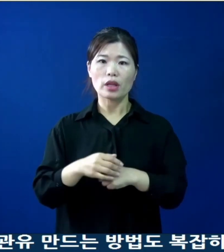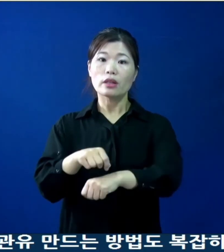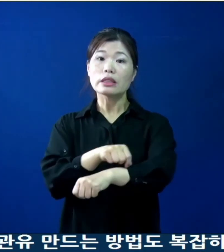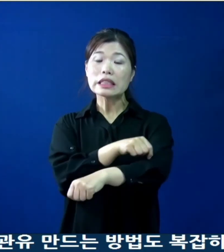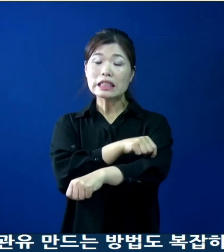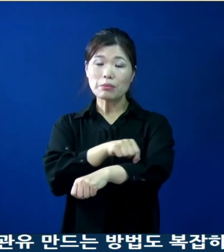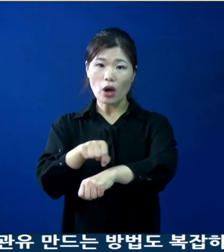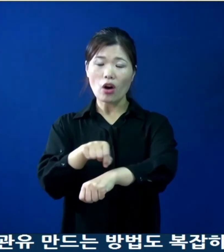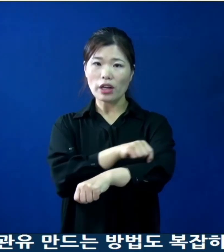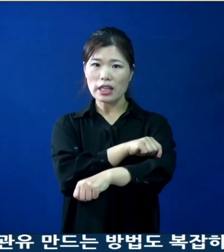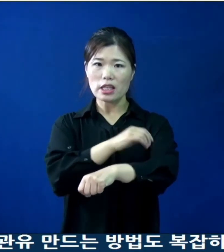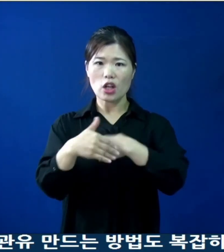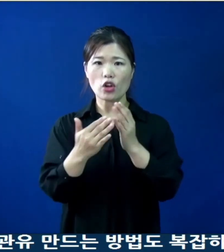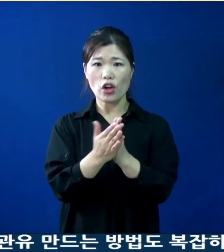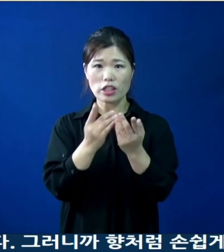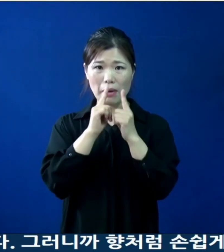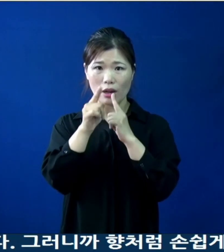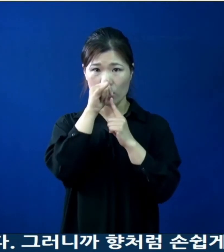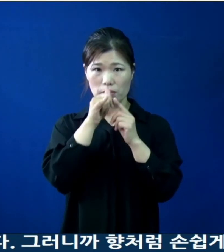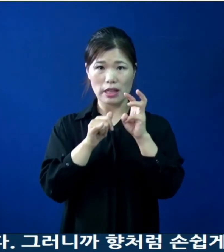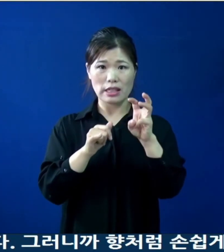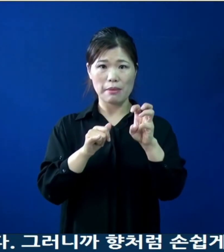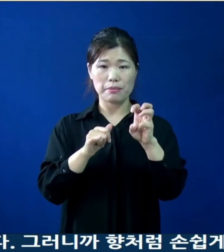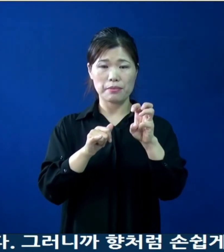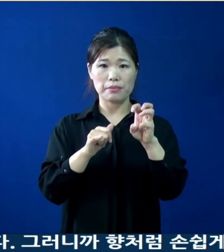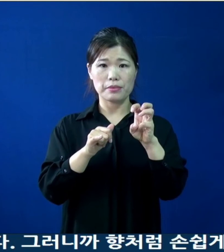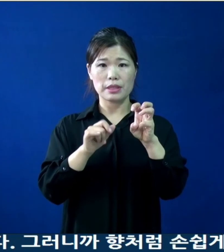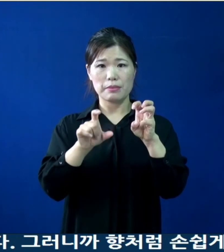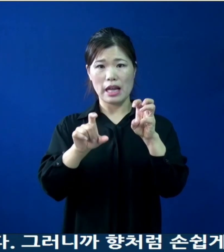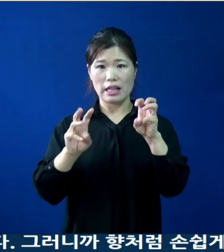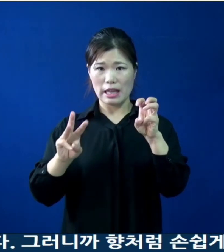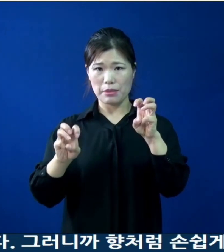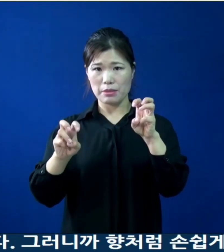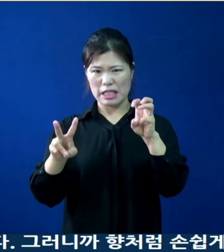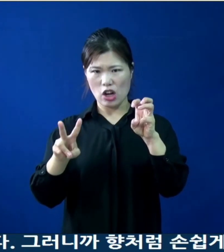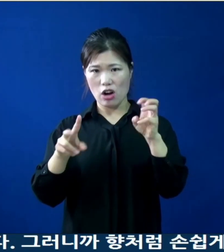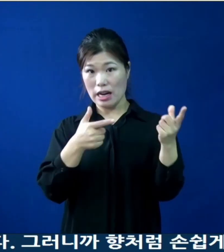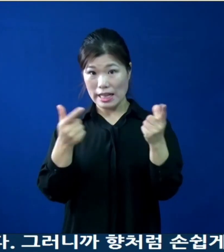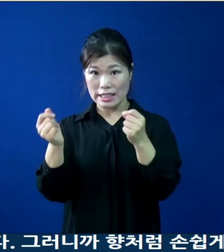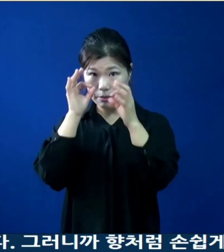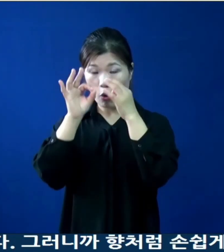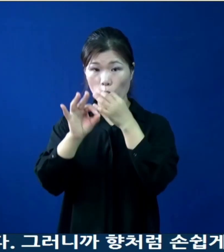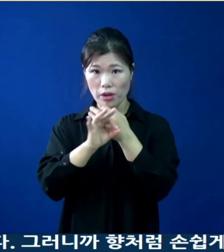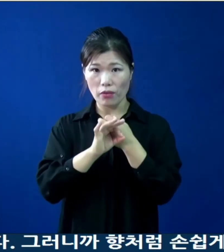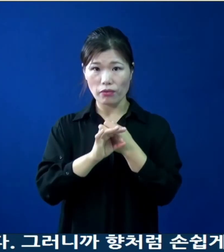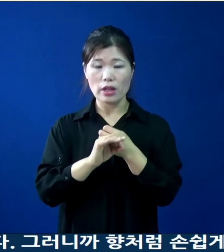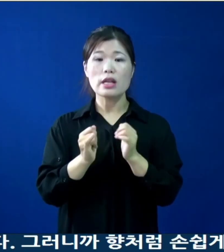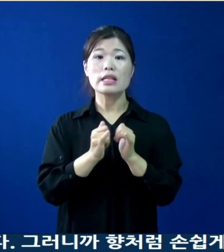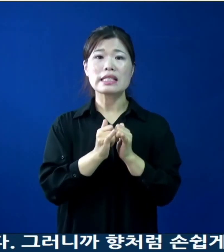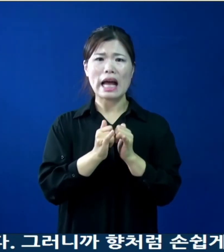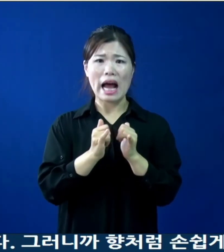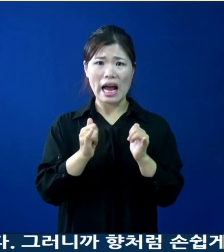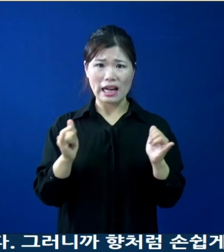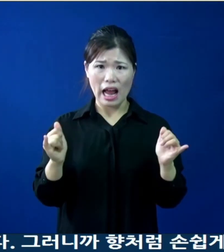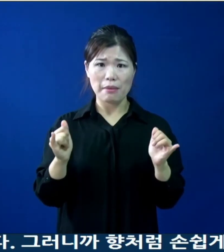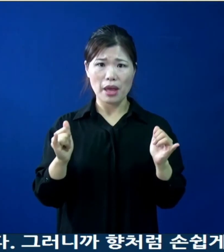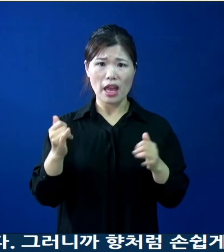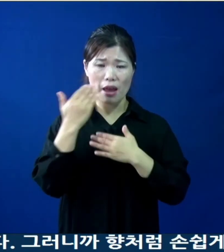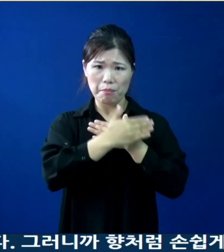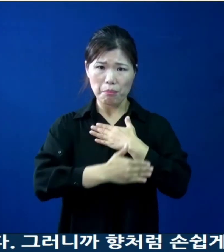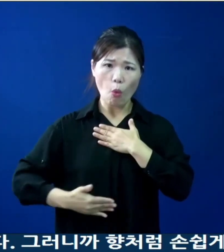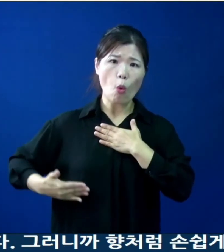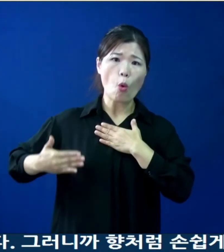성경에서 이야기하고 있는 것은 32절, 출애굽기 30장 32절 같이 한번 읽겠습니다. 사람의